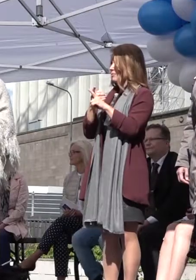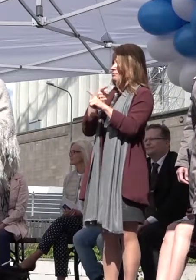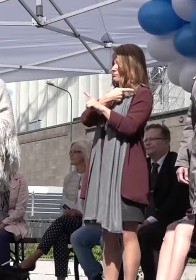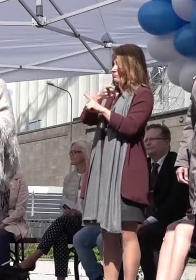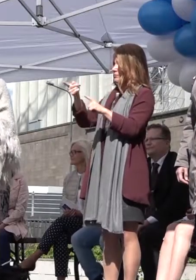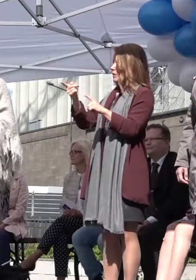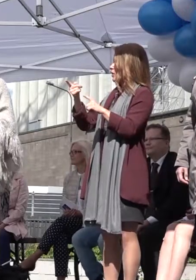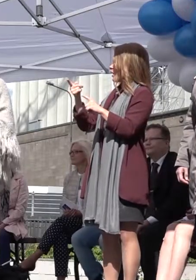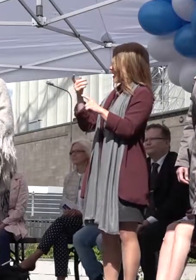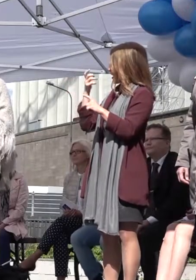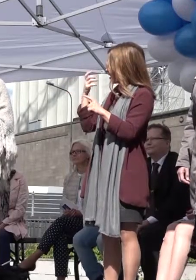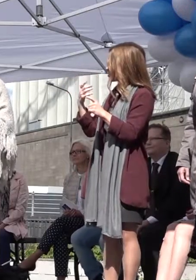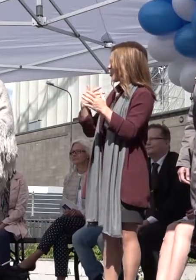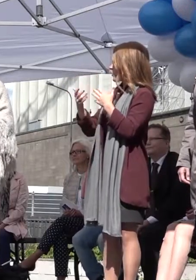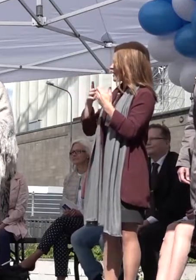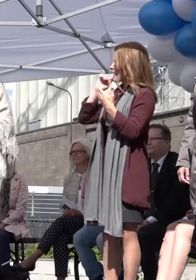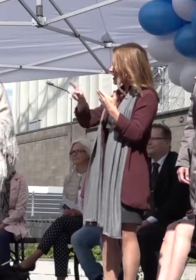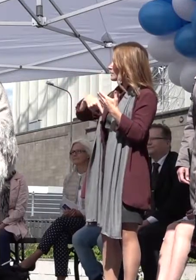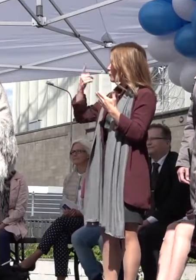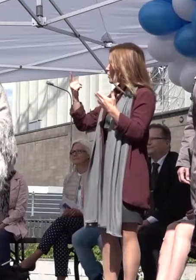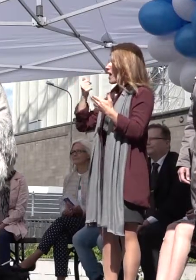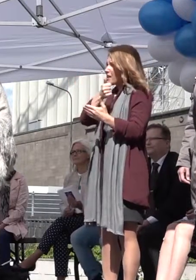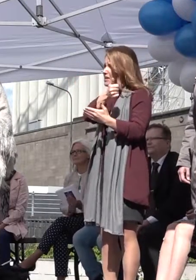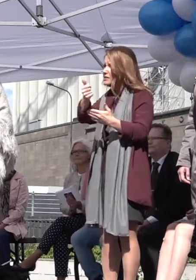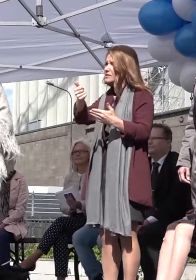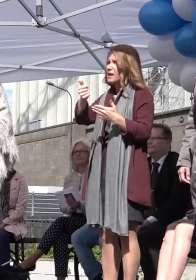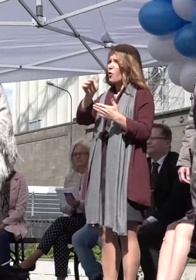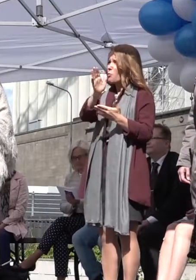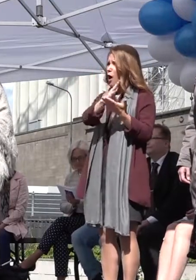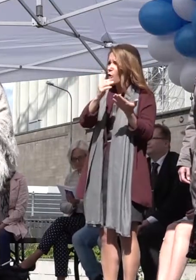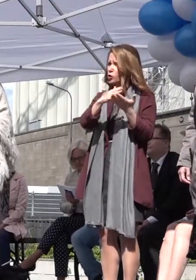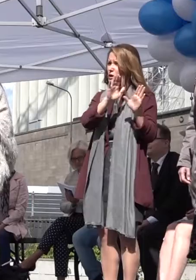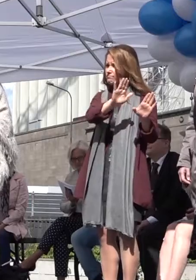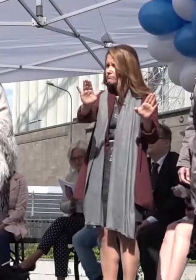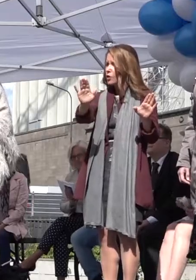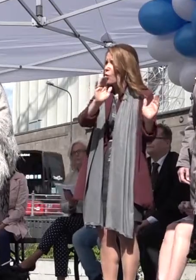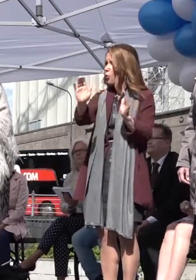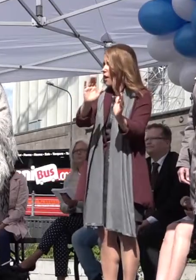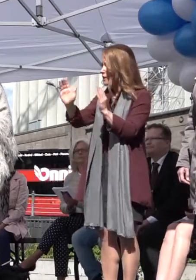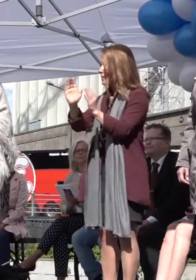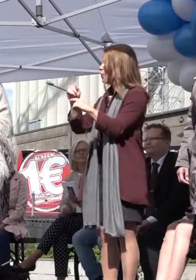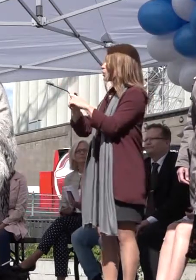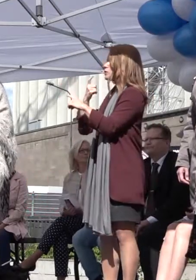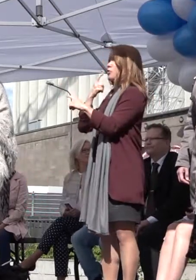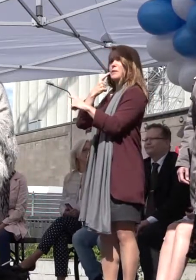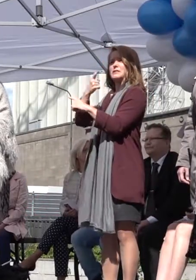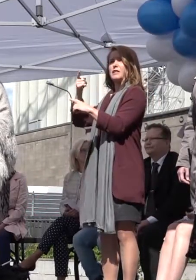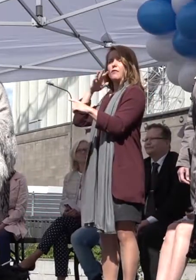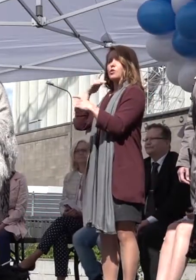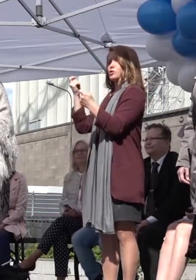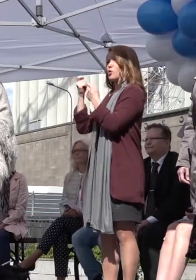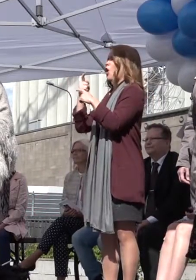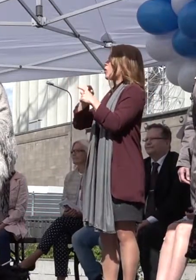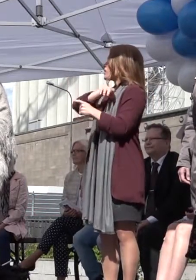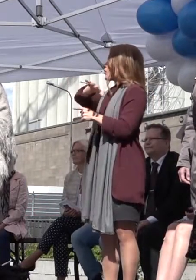suuri tehtävä myös ensi vuonna omalta osaltaan huolehtia siitä, että Suomen 100-vuotisjuhla on meidän